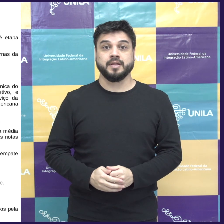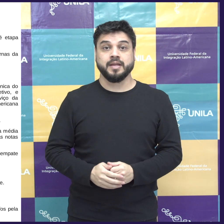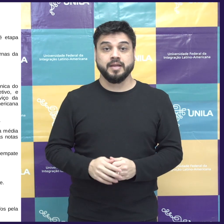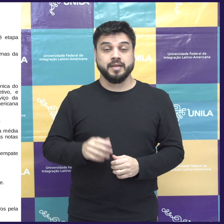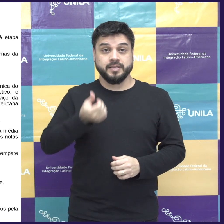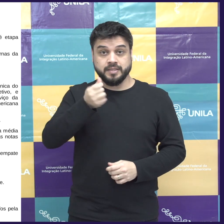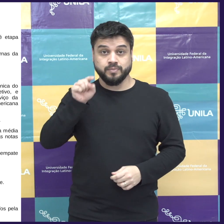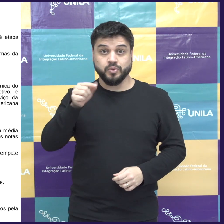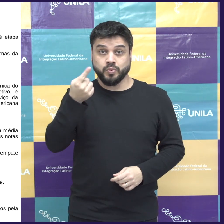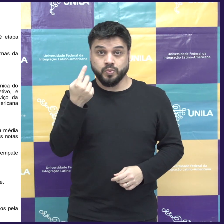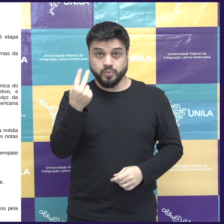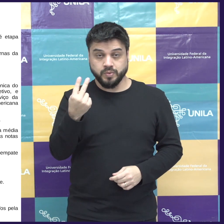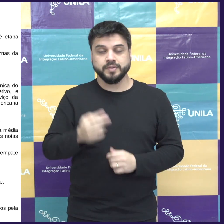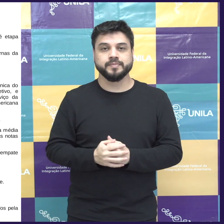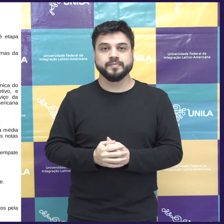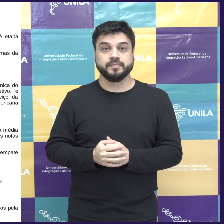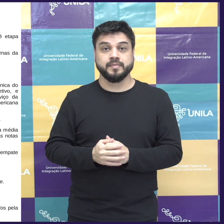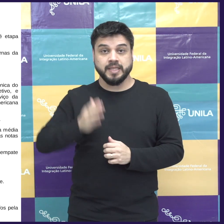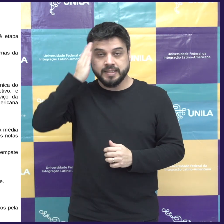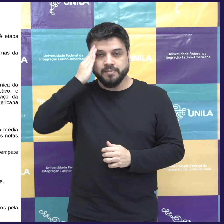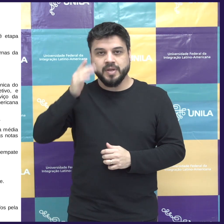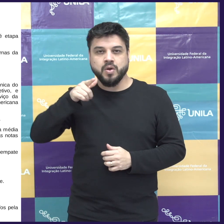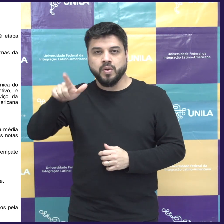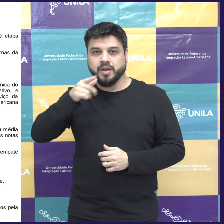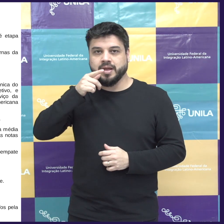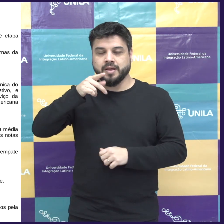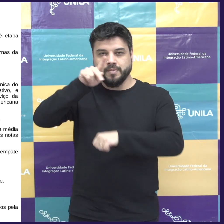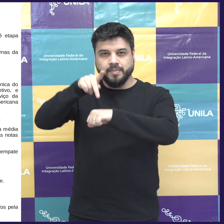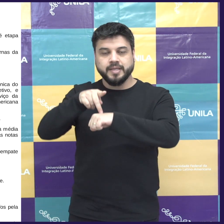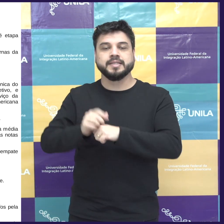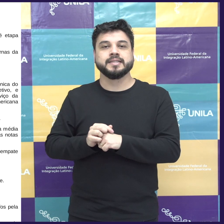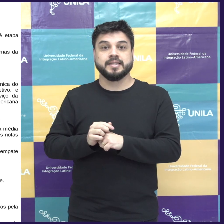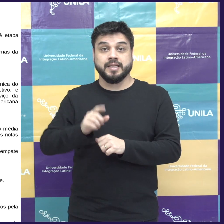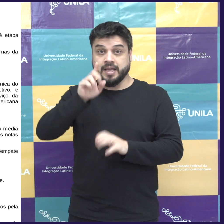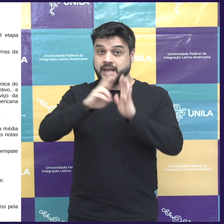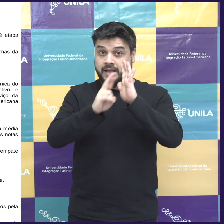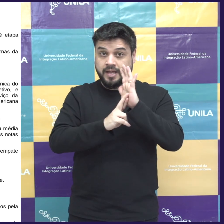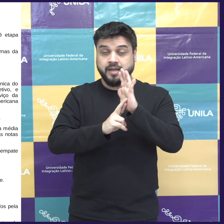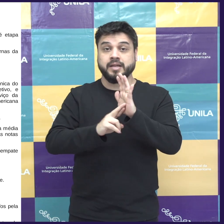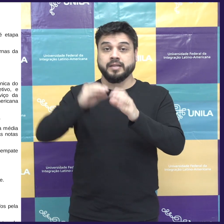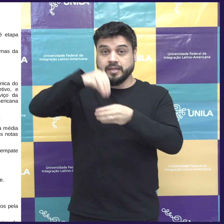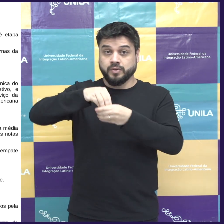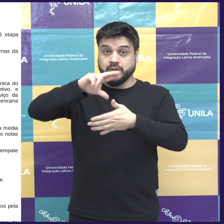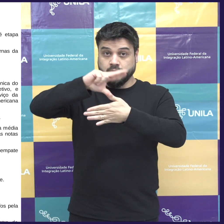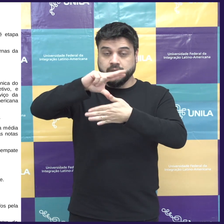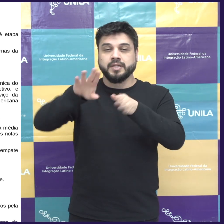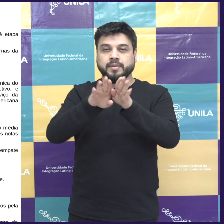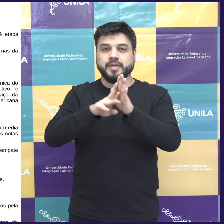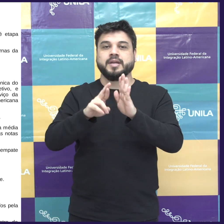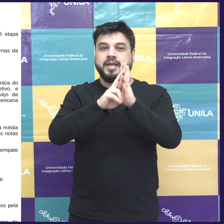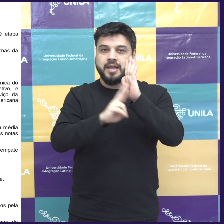6.2. A proficiência em língua estrangeira é regulamentada pelas normas internas da UNILA e do regimento interno